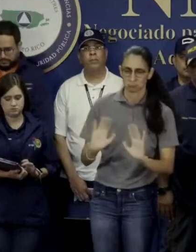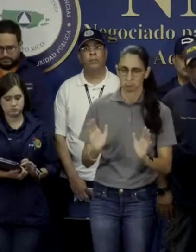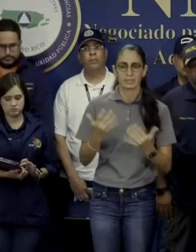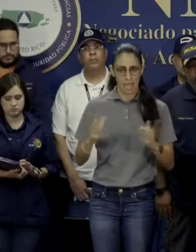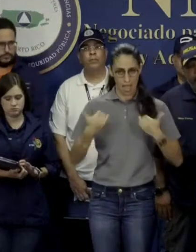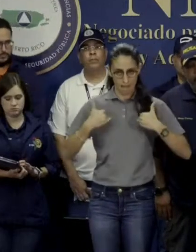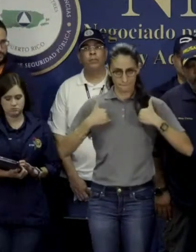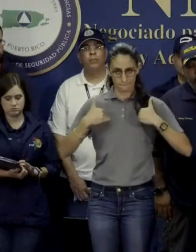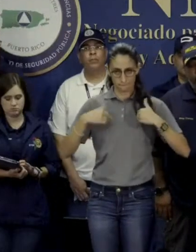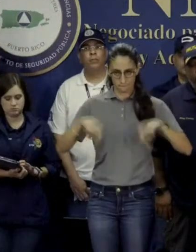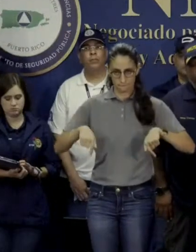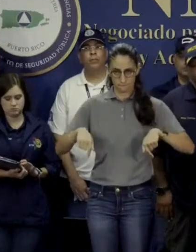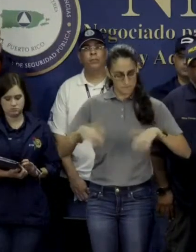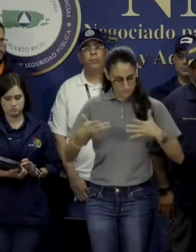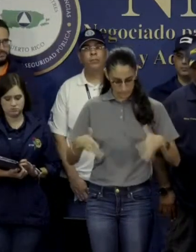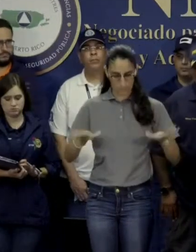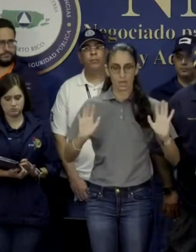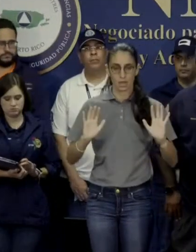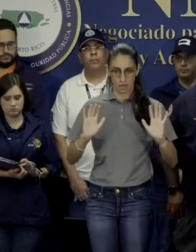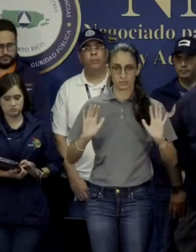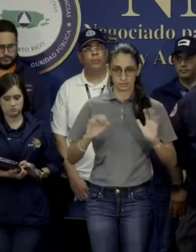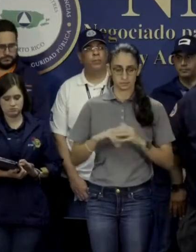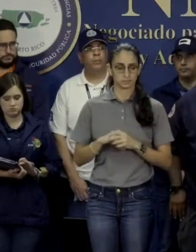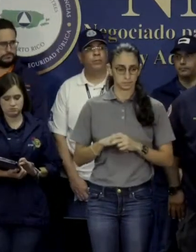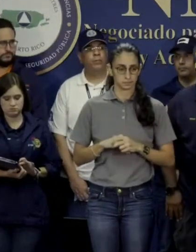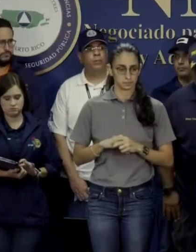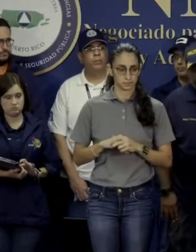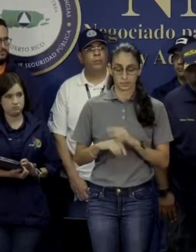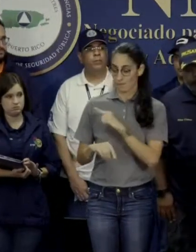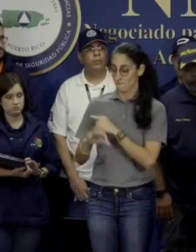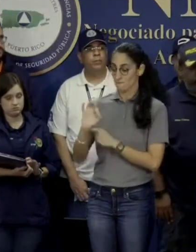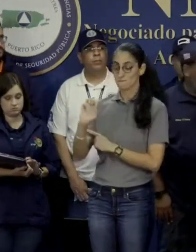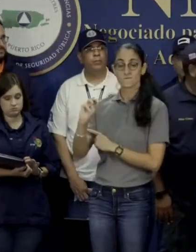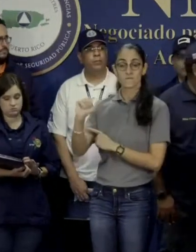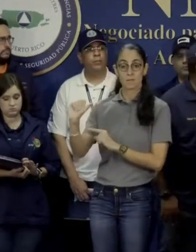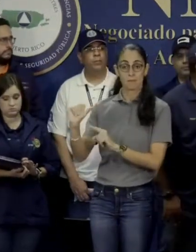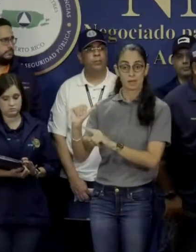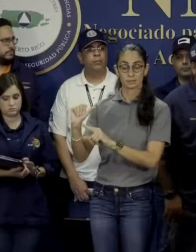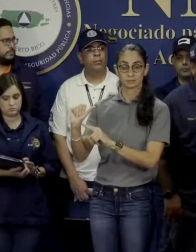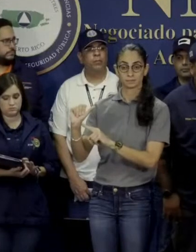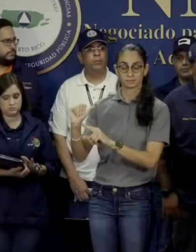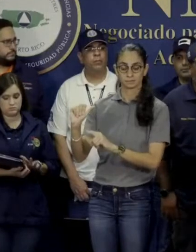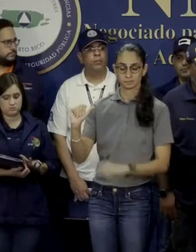trayendo suministros de esa naturaleza a Puerto Rico. FEMA, que